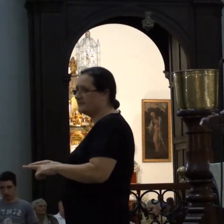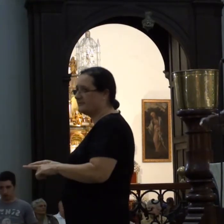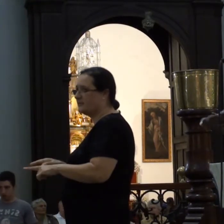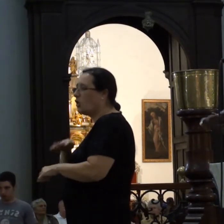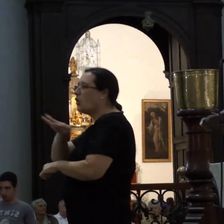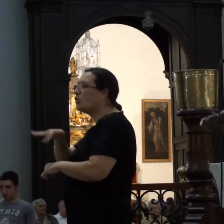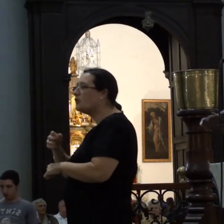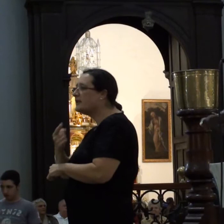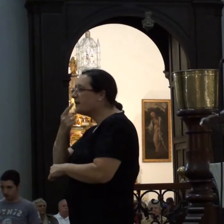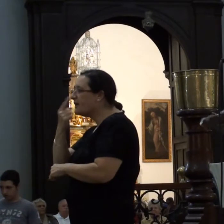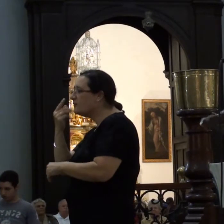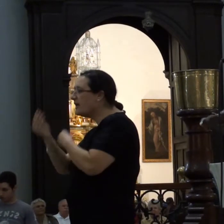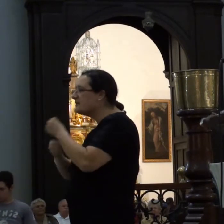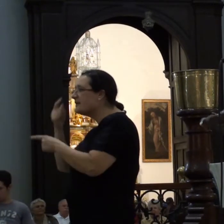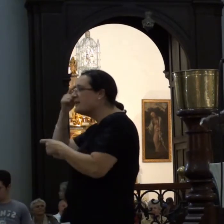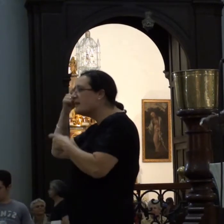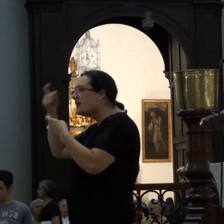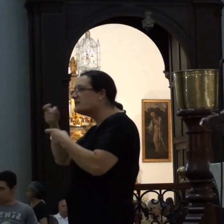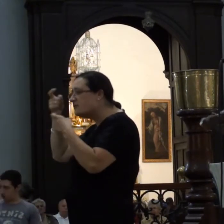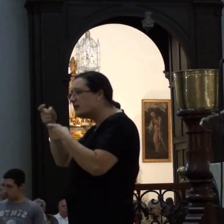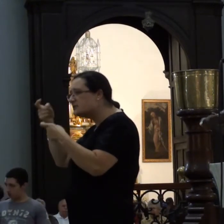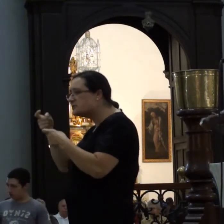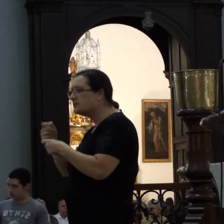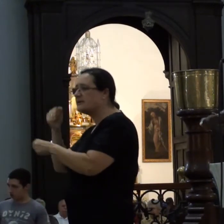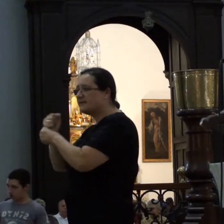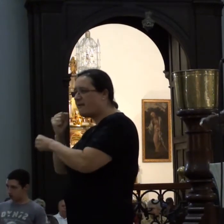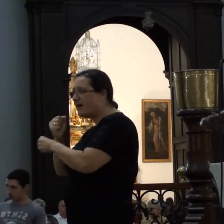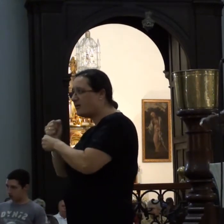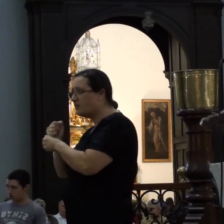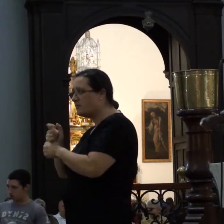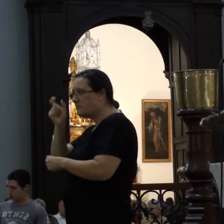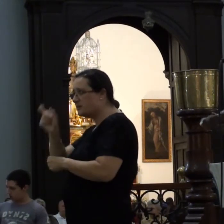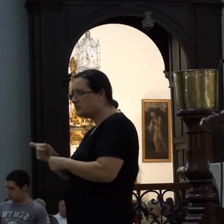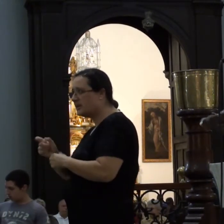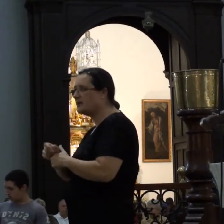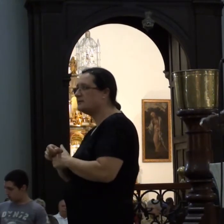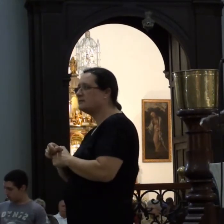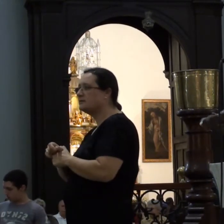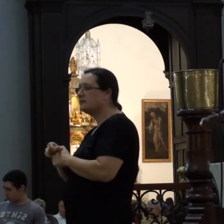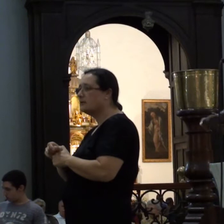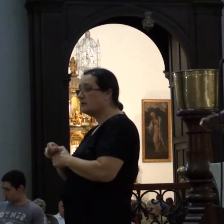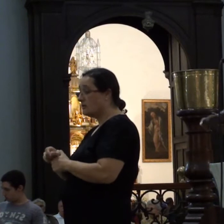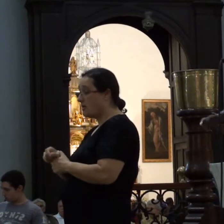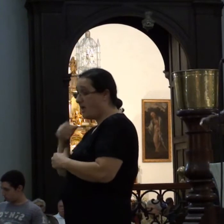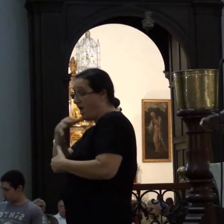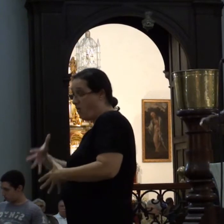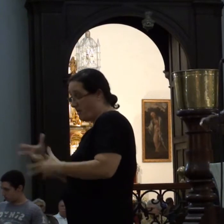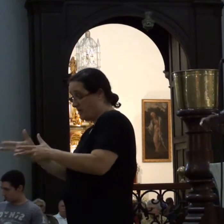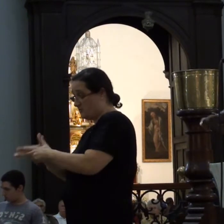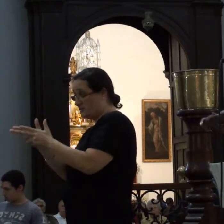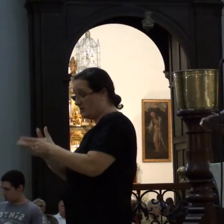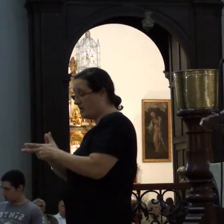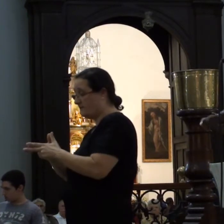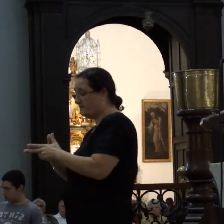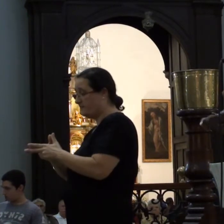el esfuerzo y el trabajo personal en los momentos actuales se insiste